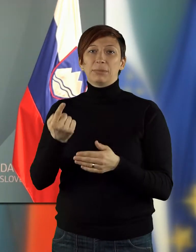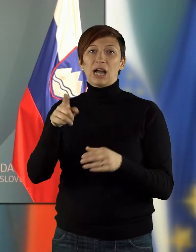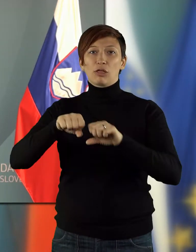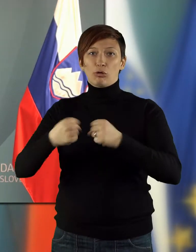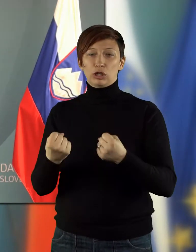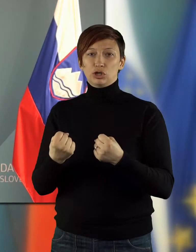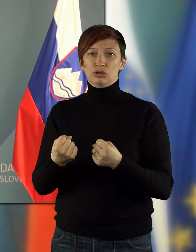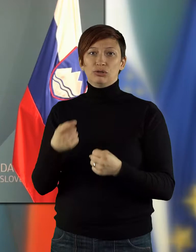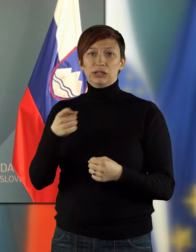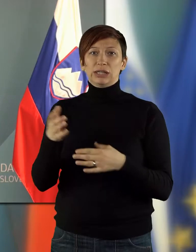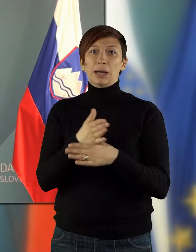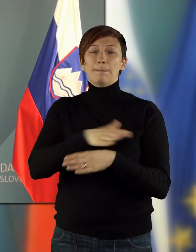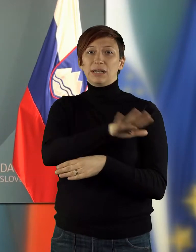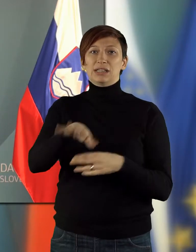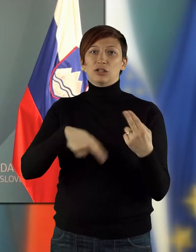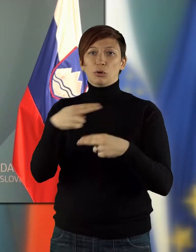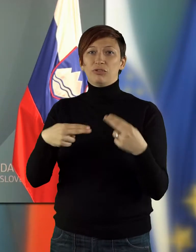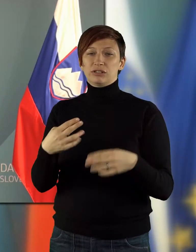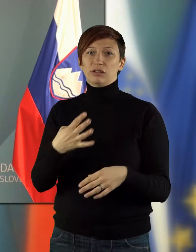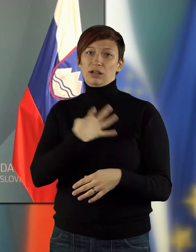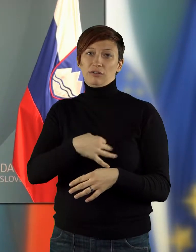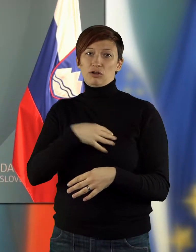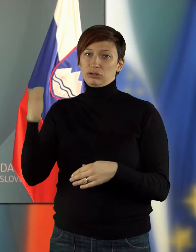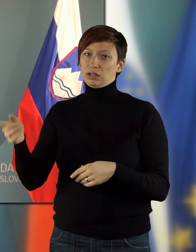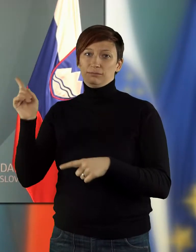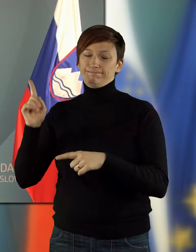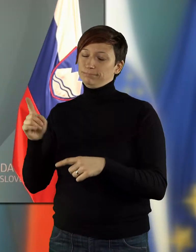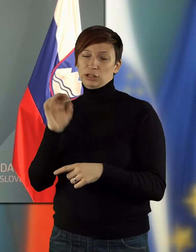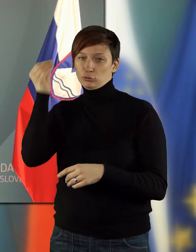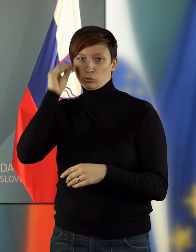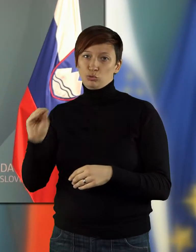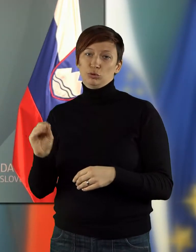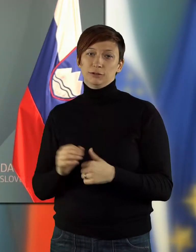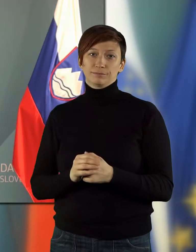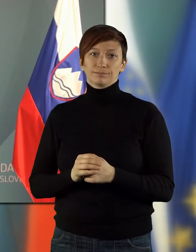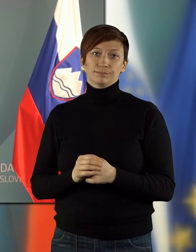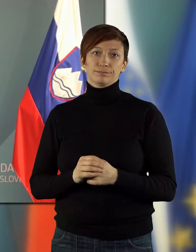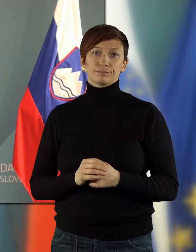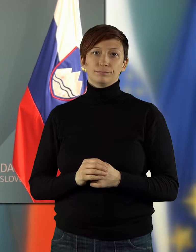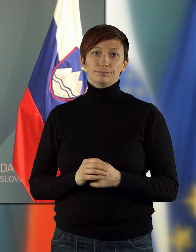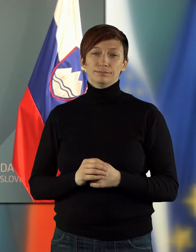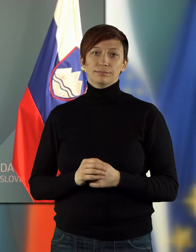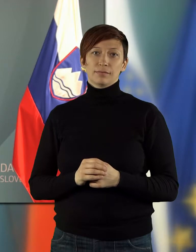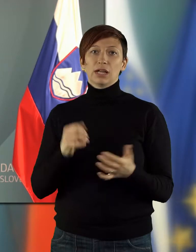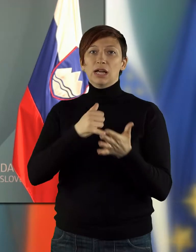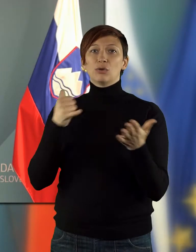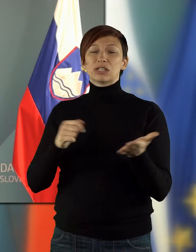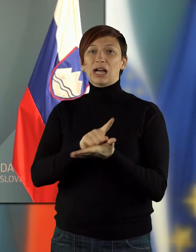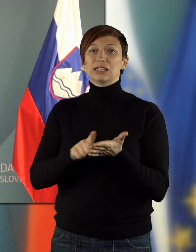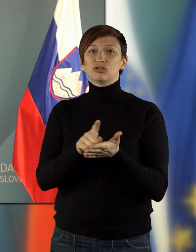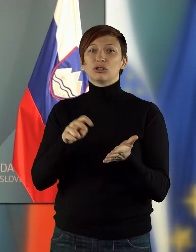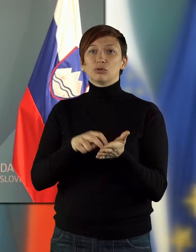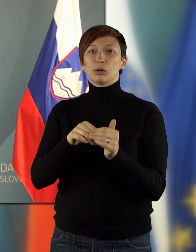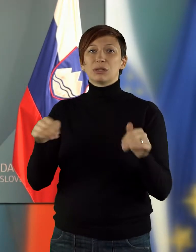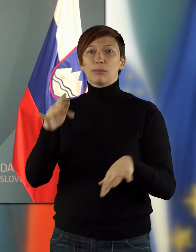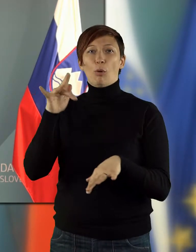primeru prihaja do kršitve teh mednarodnih obveznosti s strani Hrvaške. V zadnjem